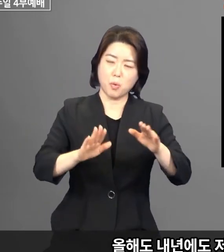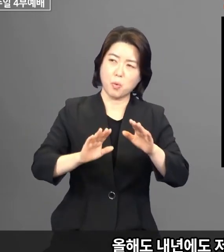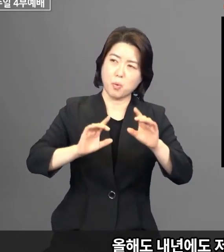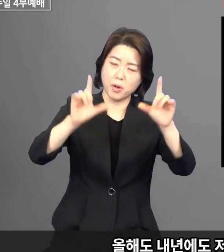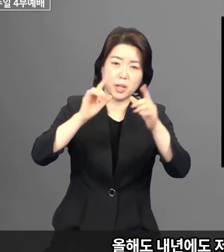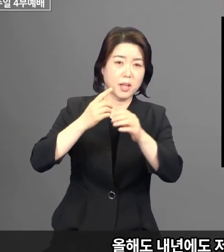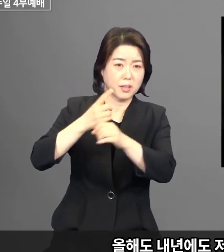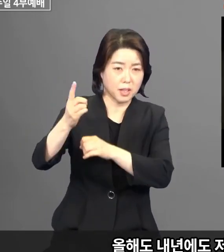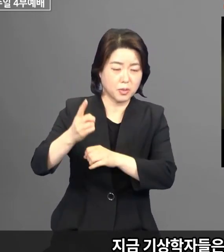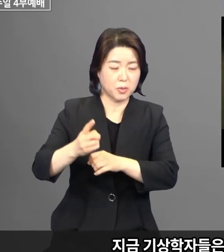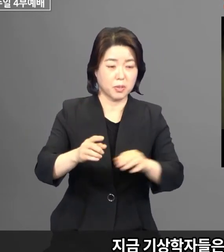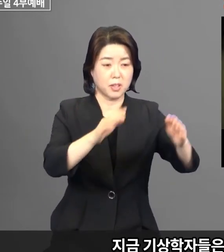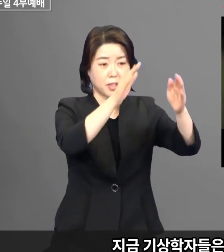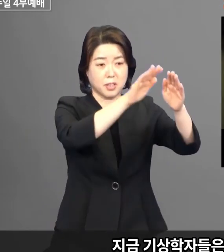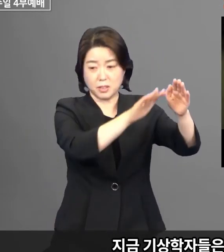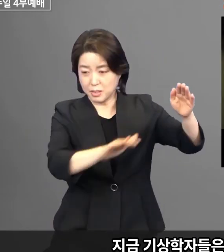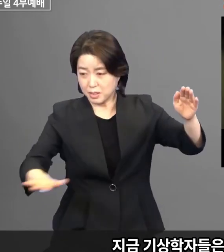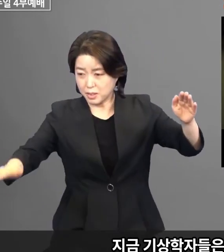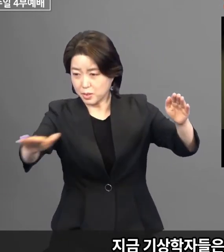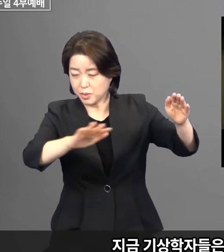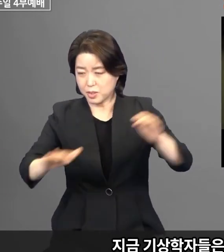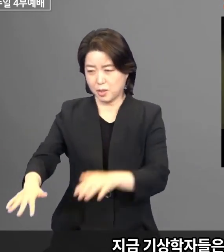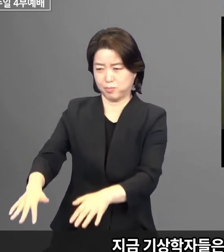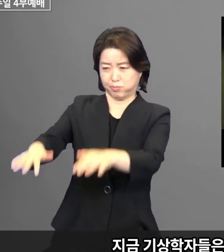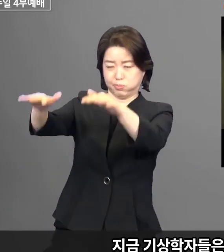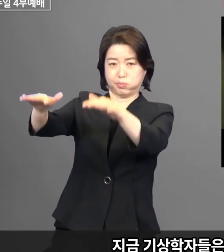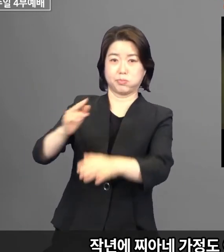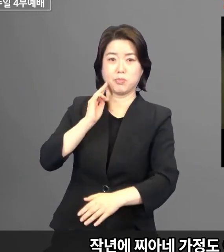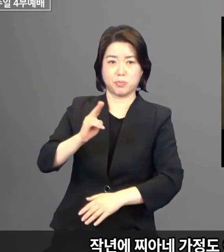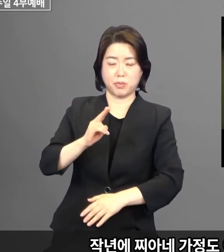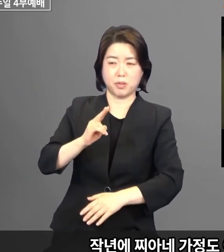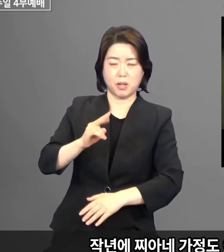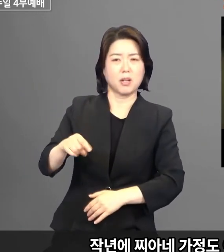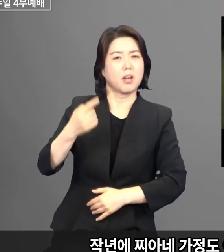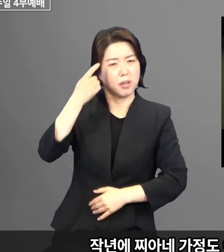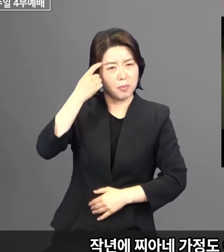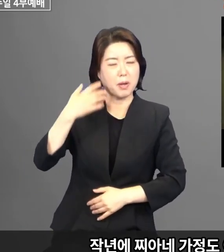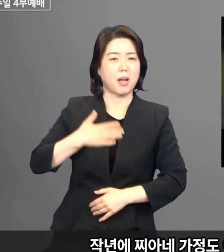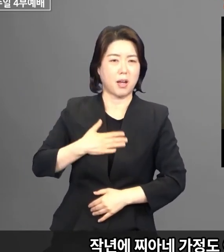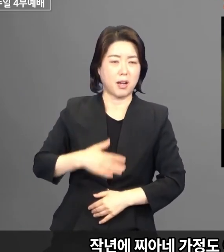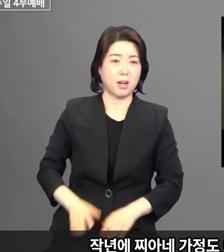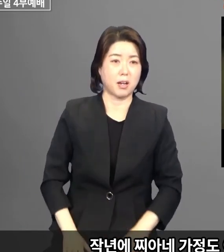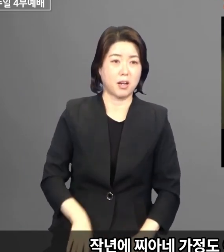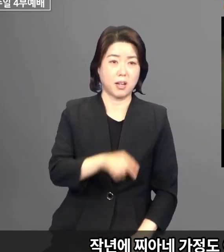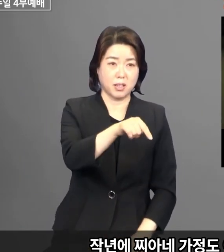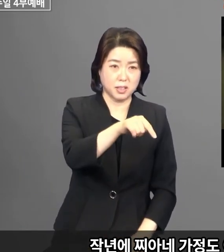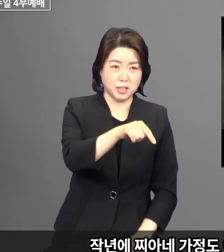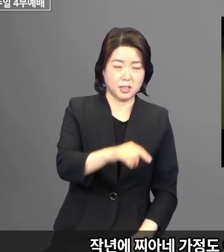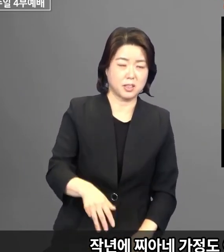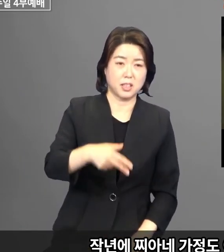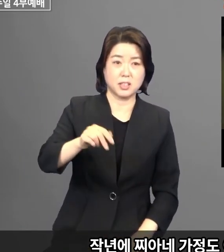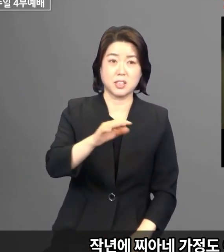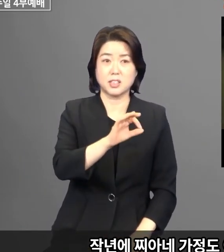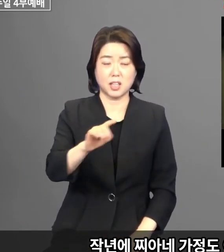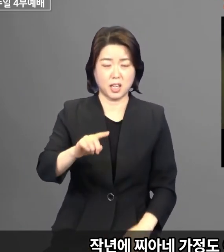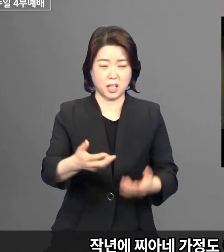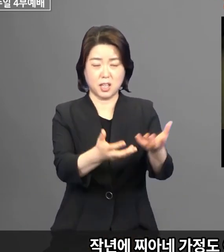저지대가 침수되리라 지금 기상학자들은 예견하고 있습니다. 작년에 찌안의 가정도 이렇게